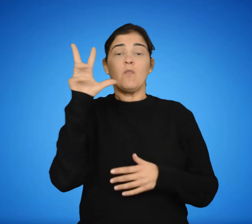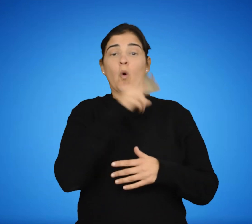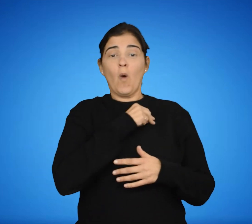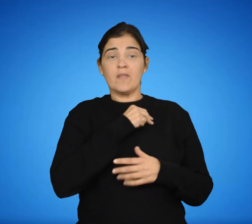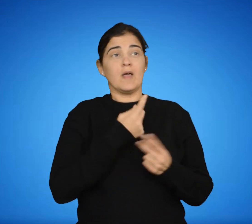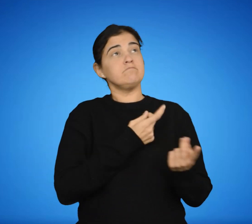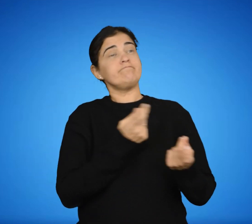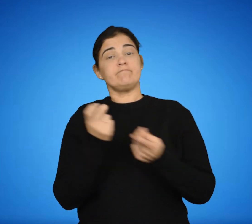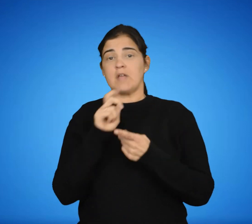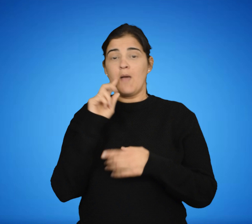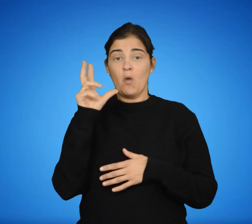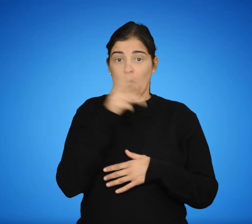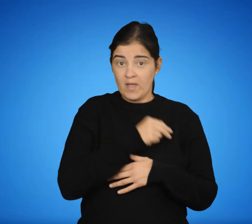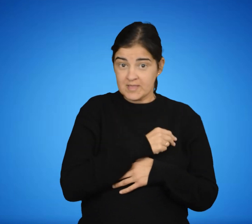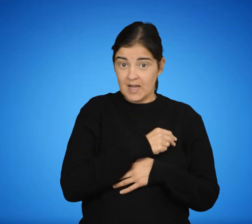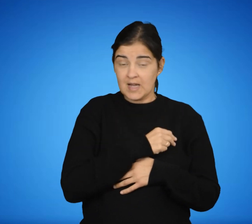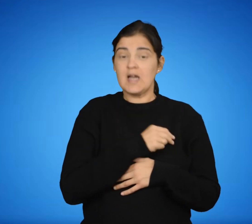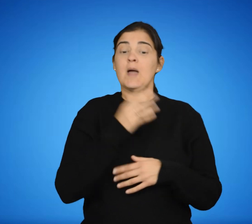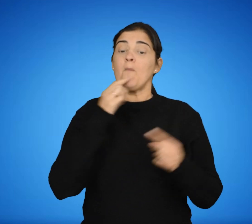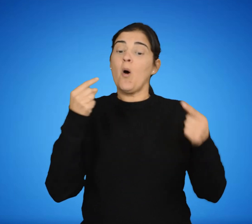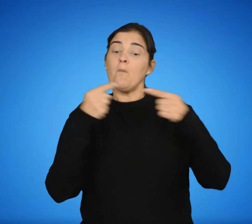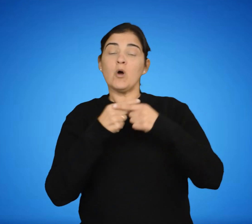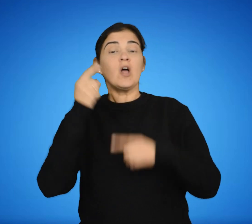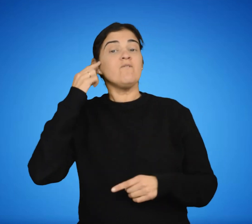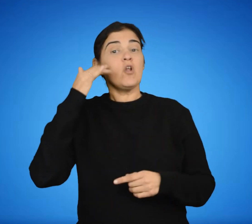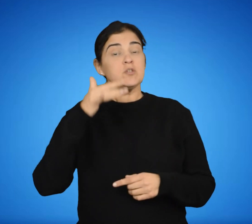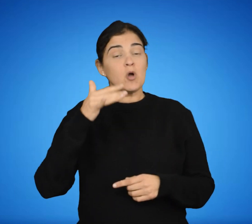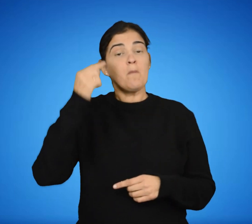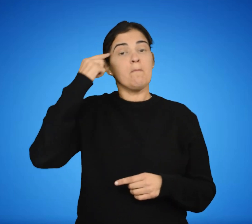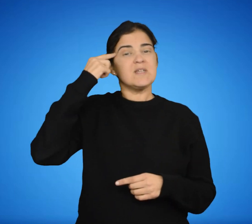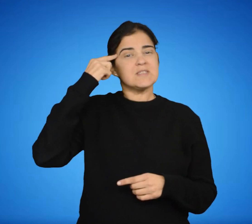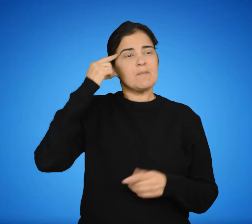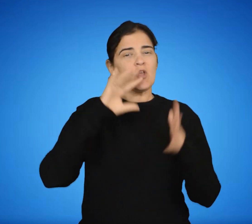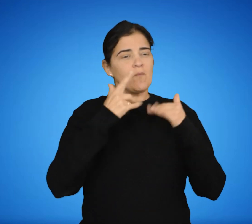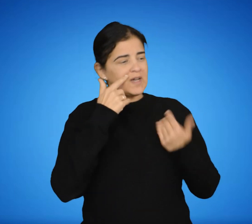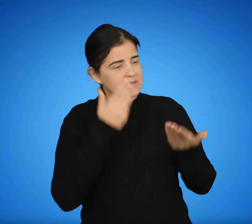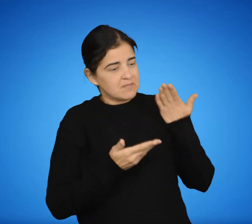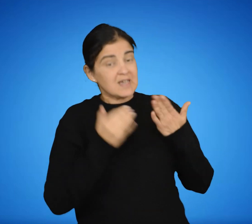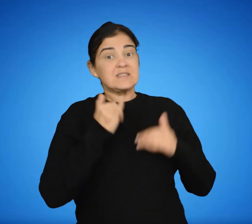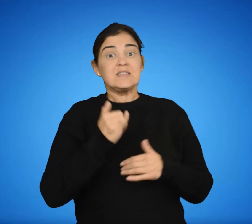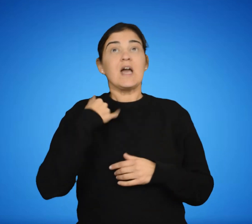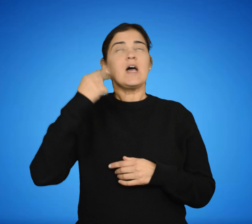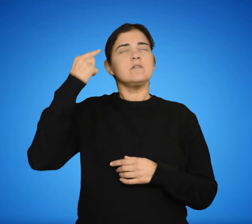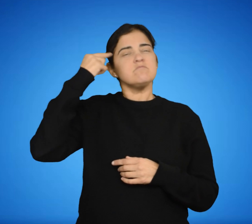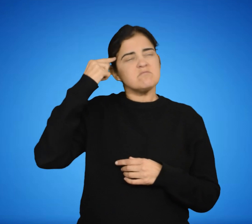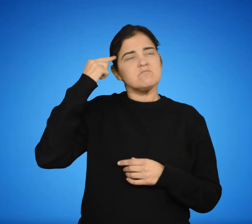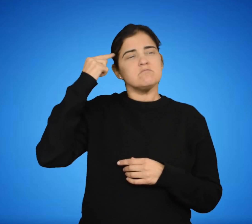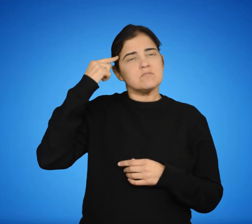cuenta. Por oposición a la filosofía como pensamiento crítico, que es el que si reflexionamos y nos cuestionamos